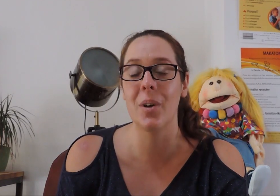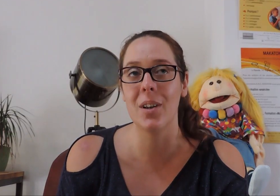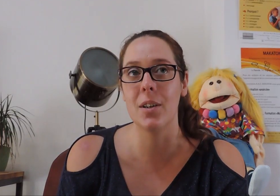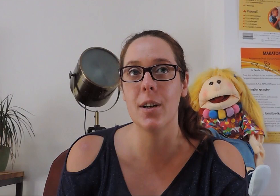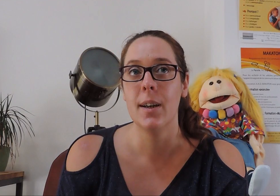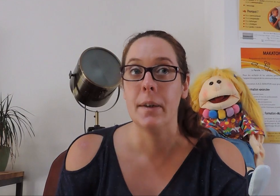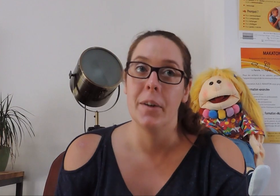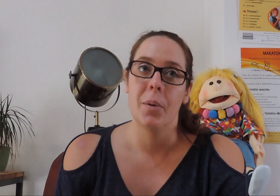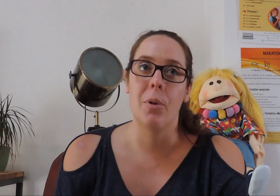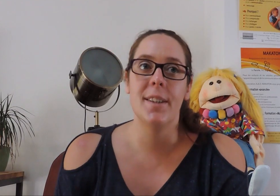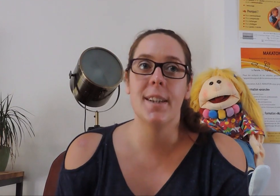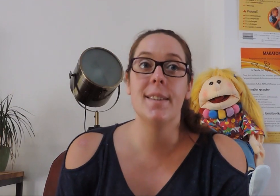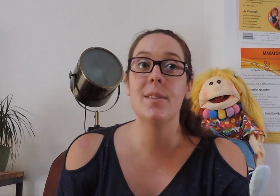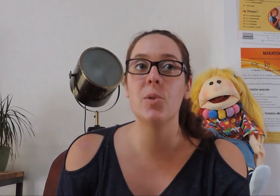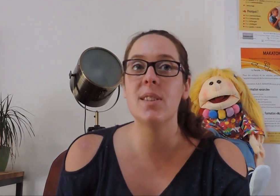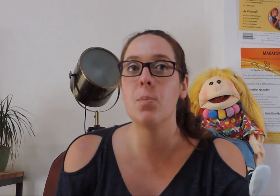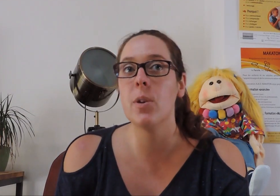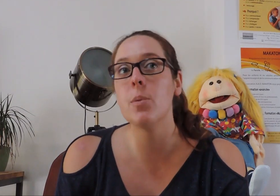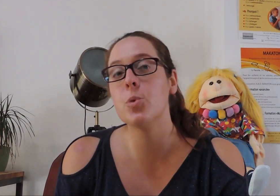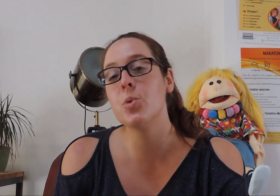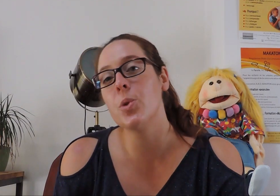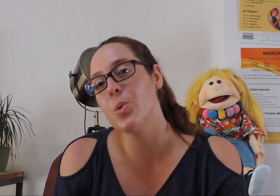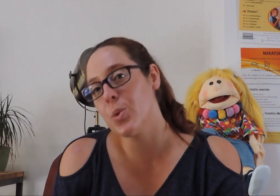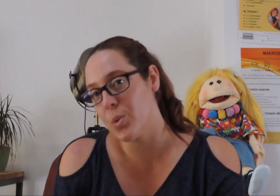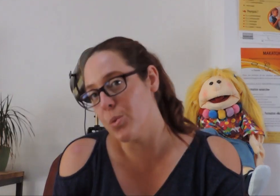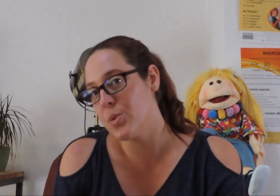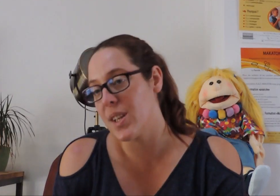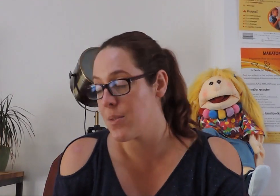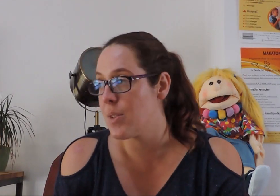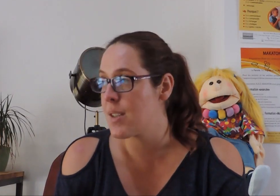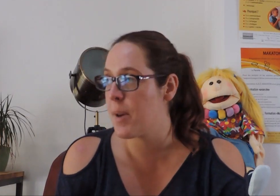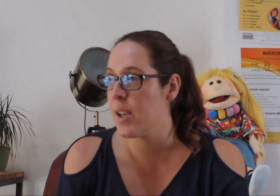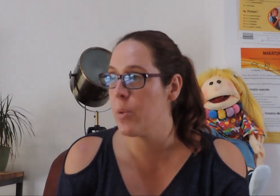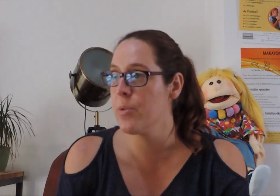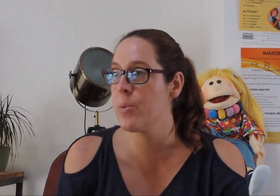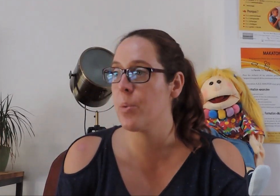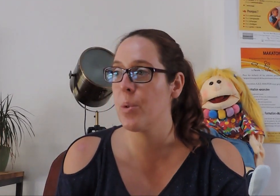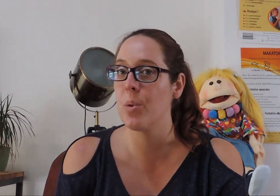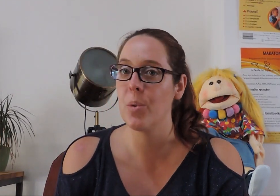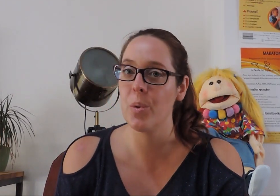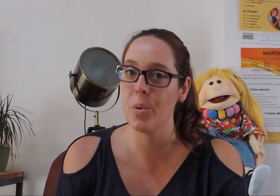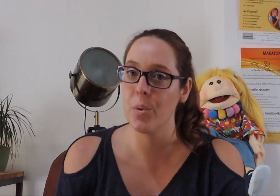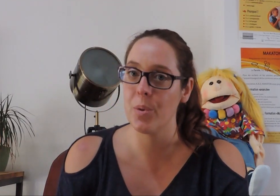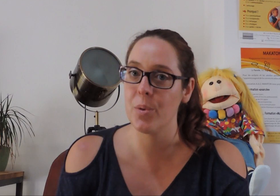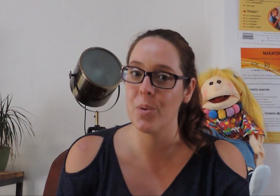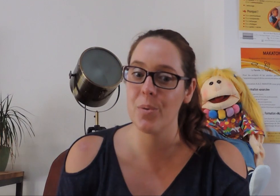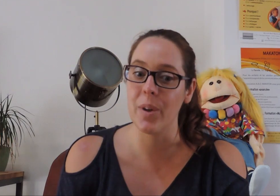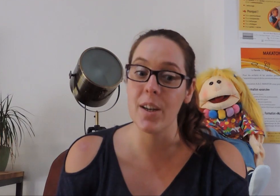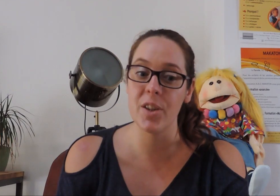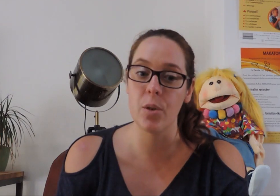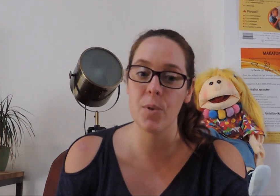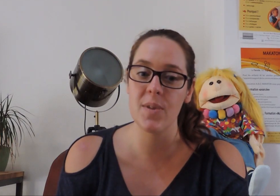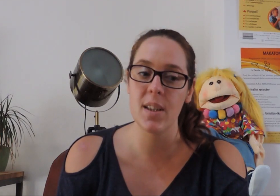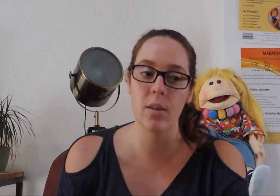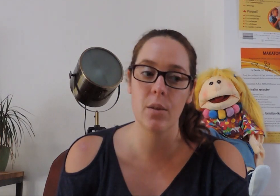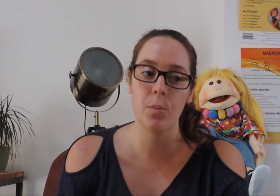euh on va dire 10 ans de diplôme 12 ans de 12-13 ans d'expérience donc euh voilà j'ai commencé euh